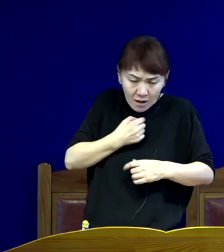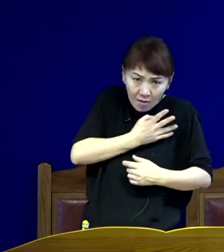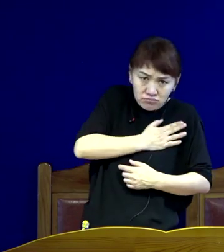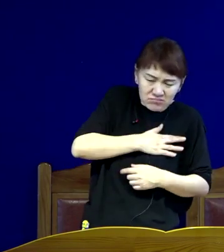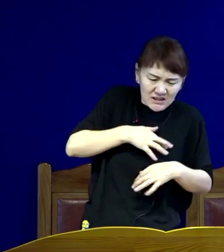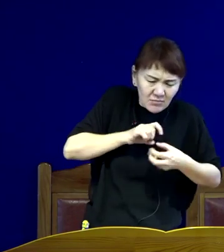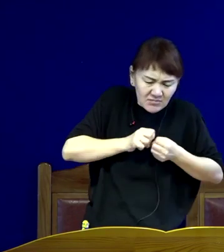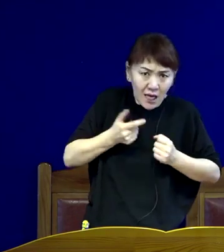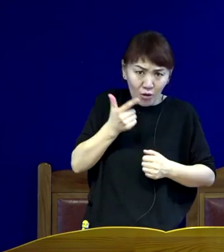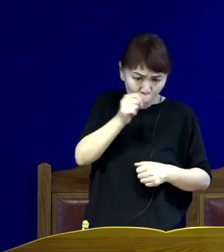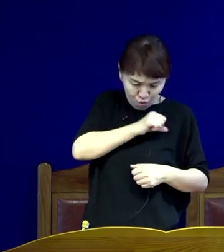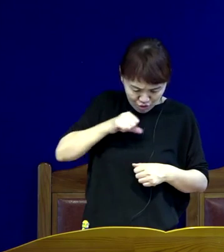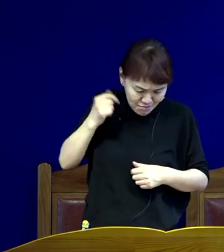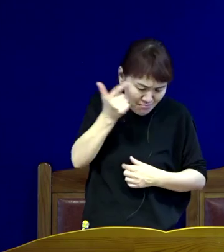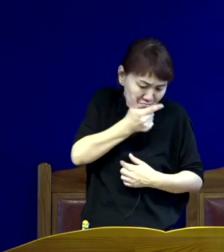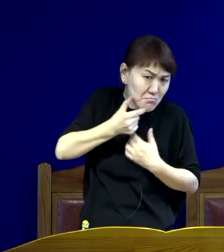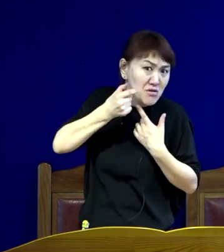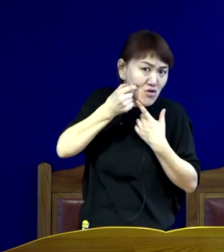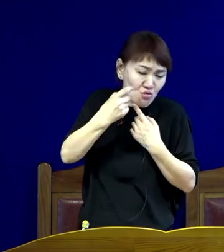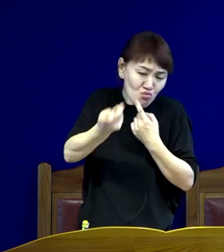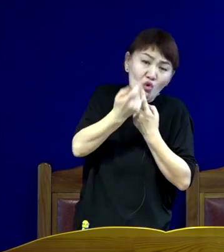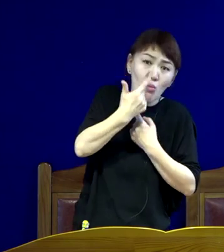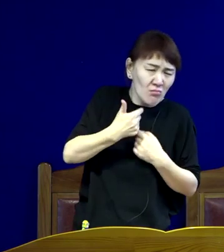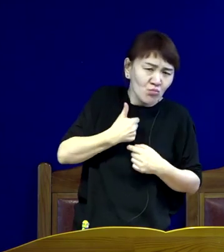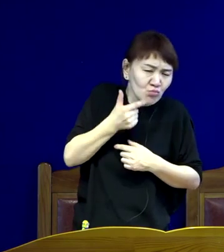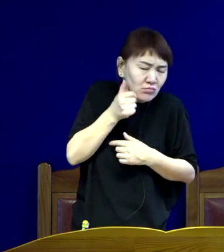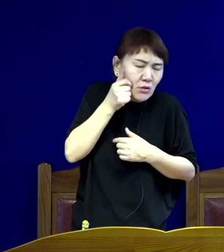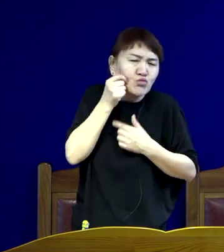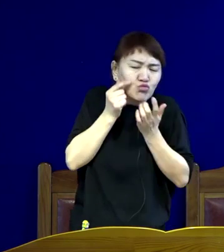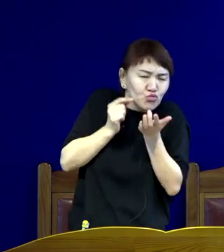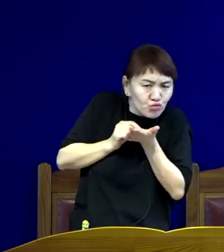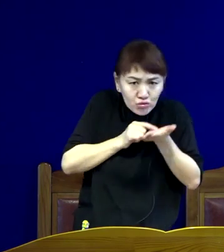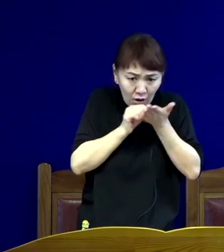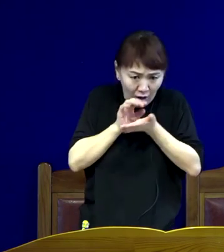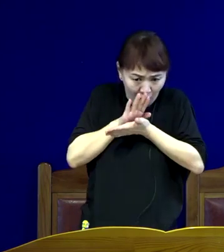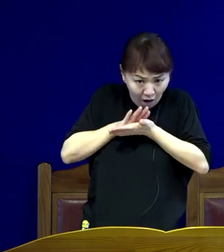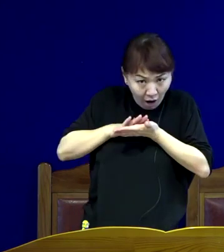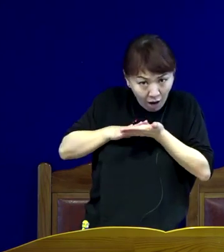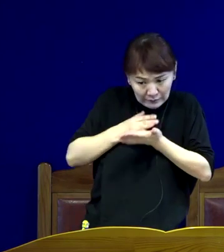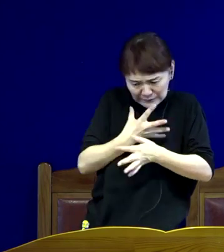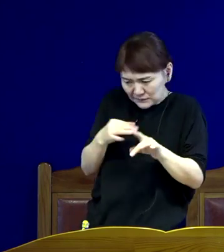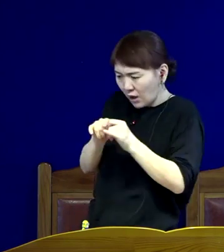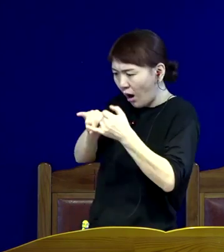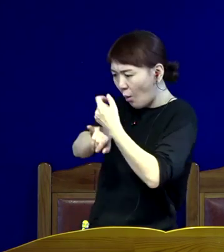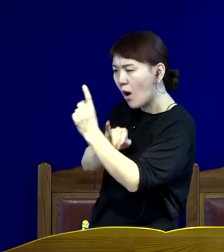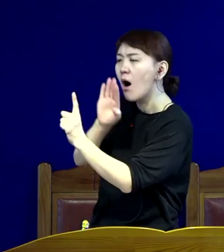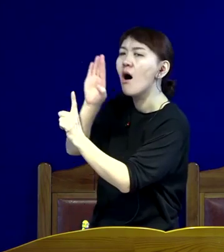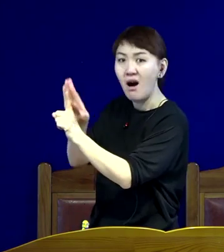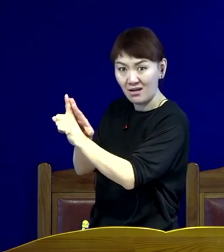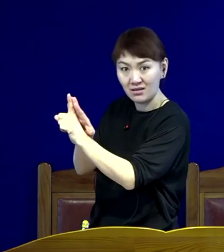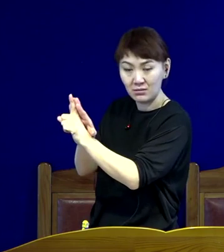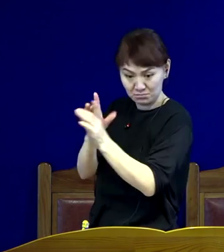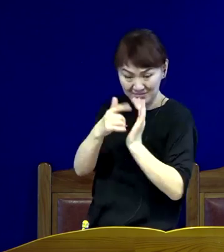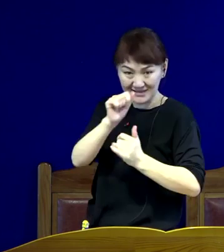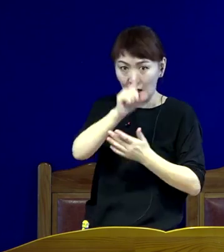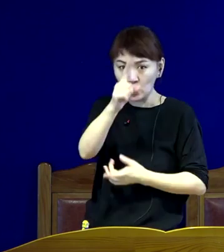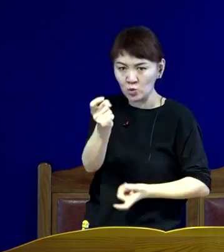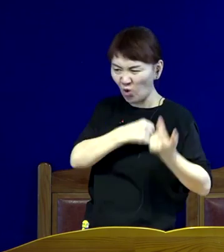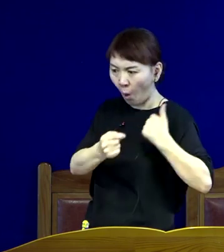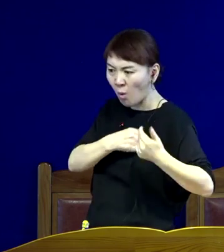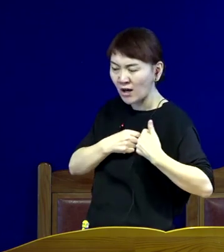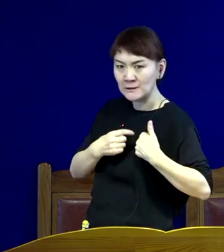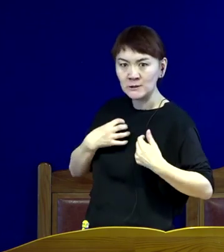Эхнэрээ өөрийн бишгээ хайрлах. Хайрлагтай болохоос ш зовоох шанлагч болохгүй.